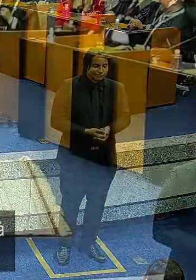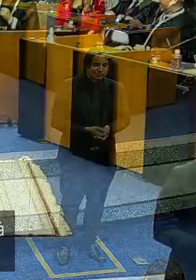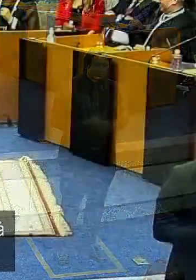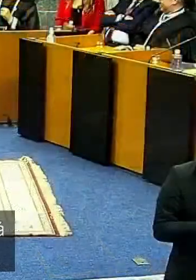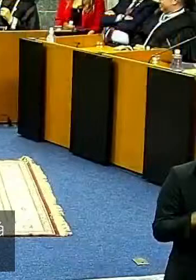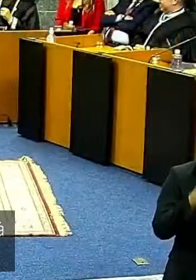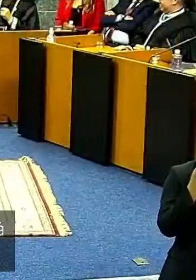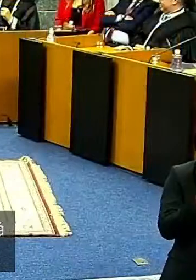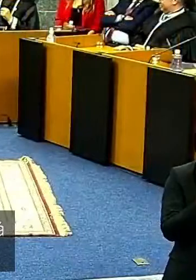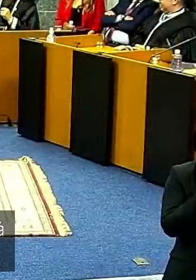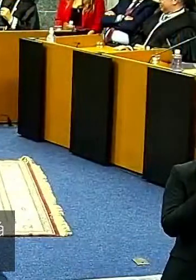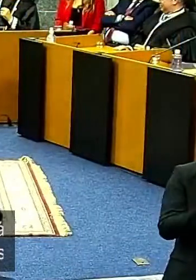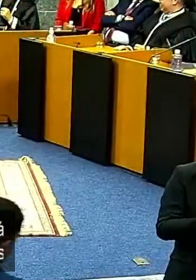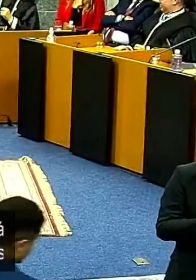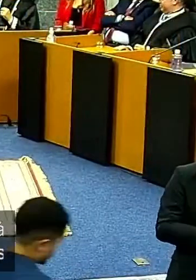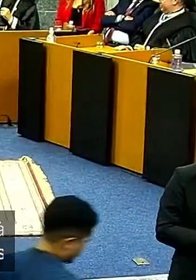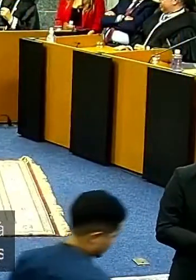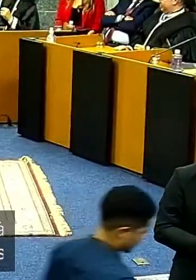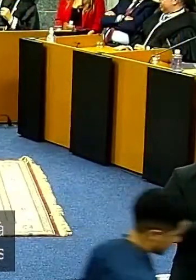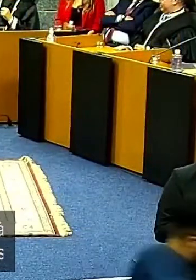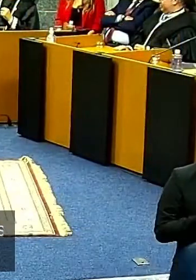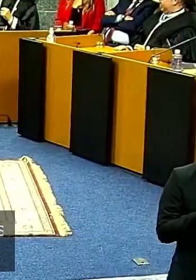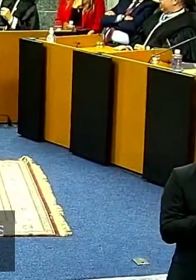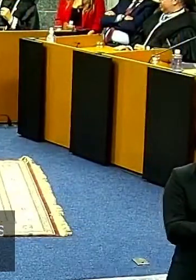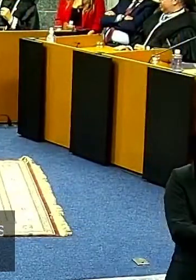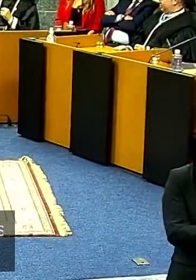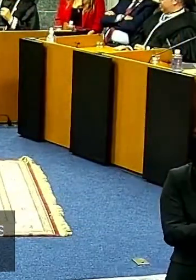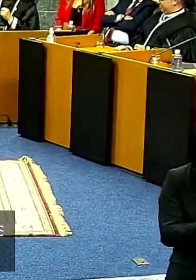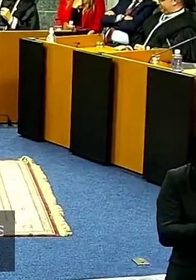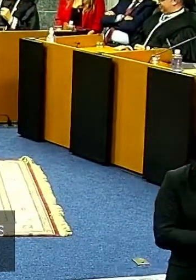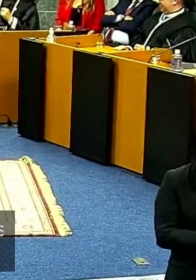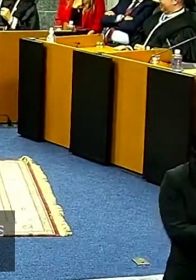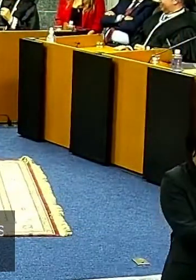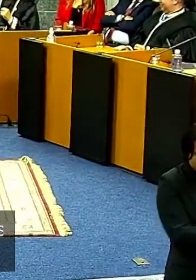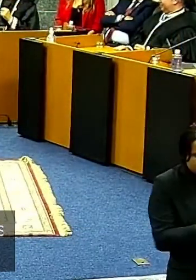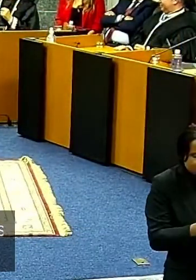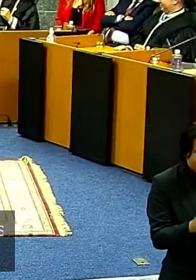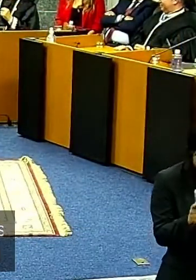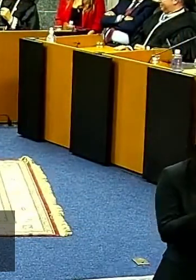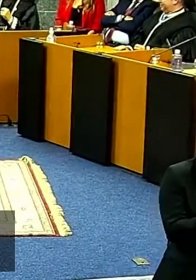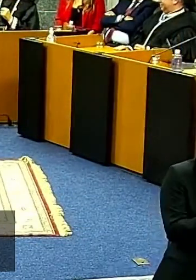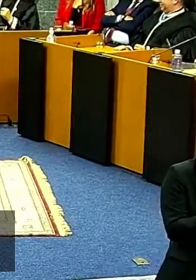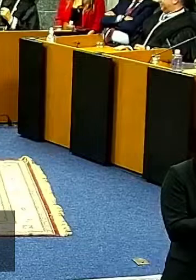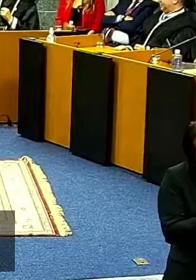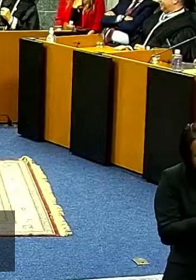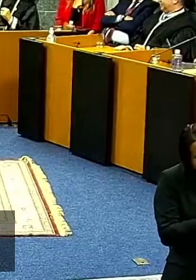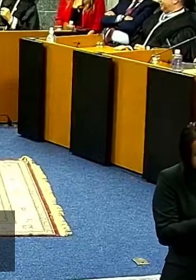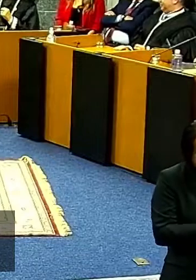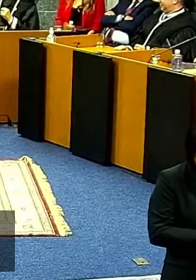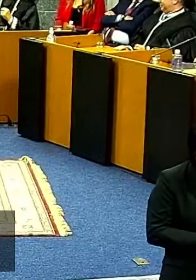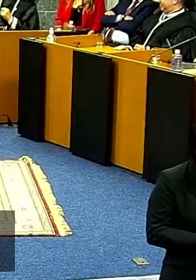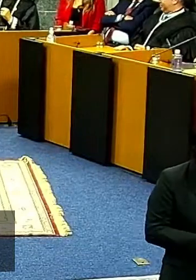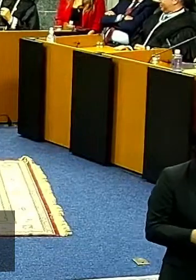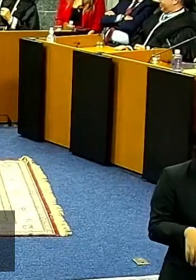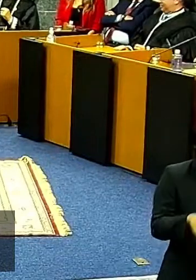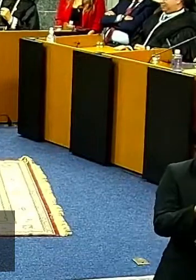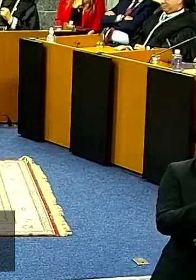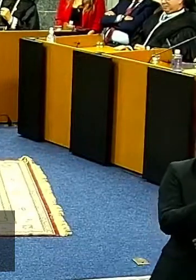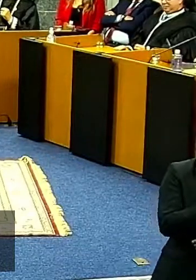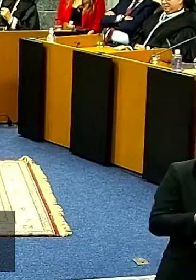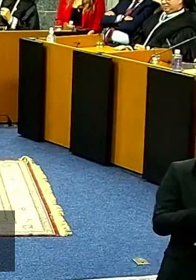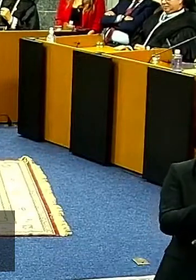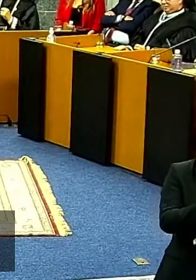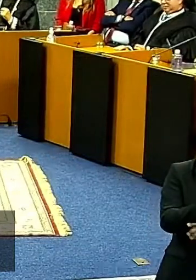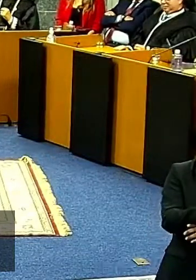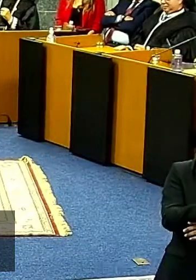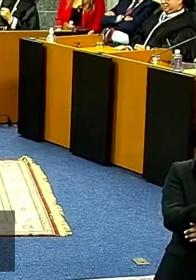uma experiência muito boa ter convivido com você durante esse período ainda que curto Presidente Iracema vale